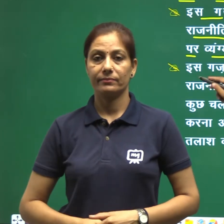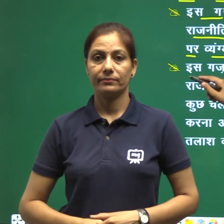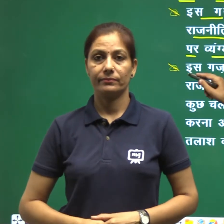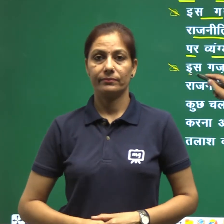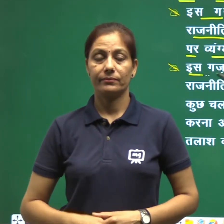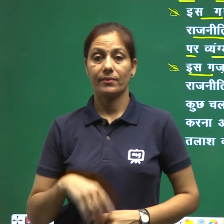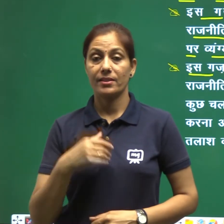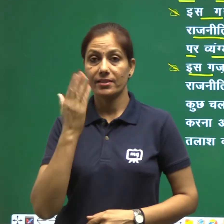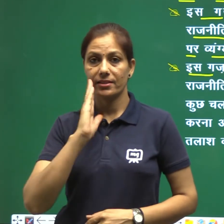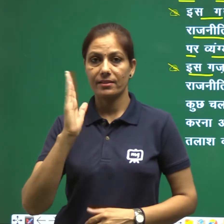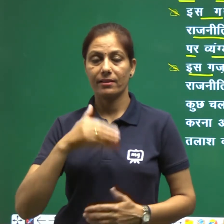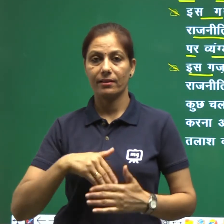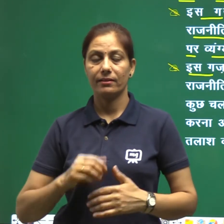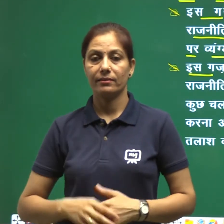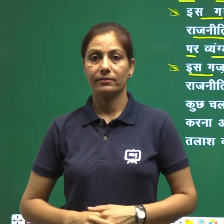इस गजल का